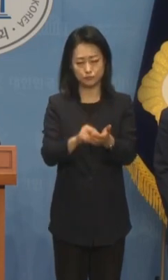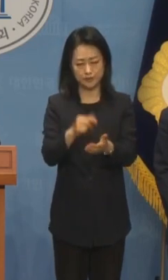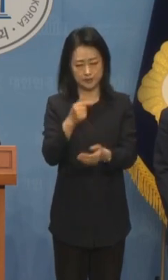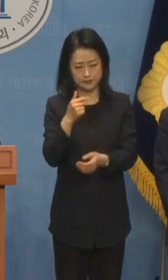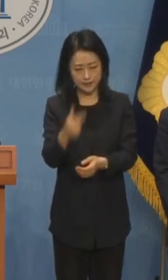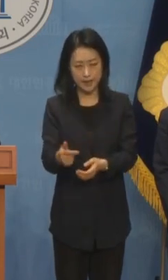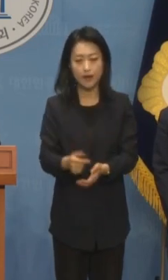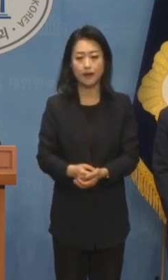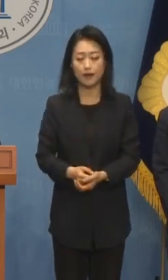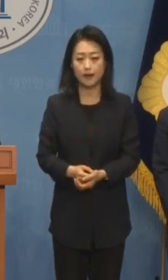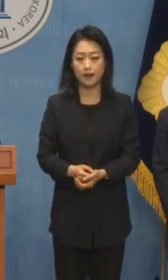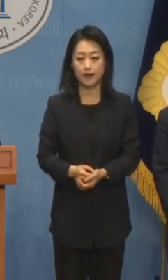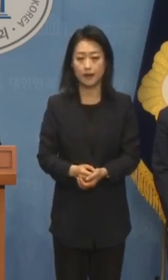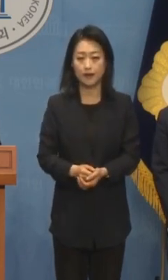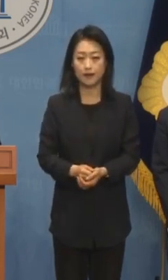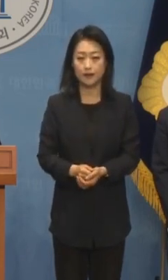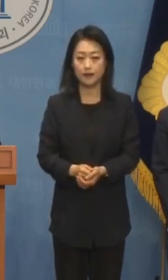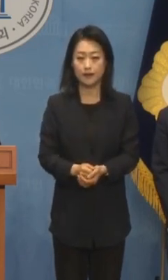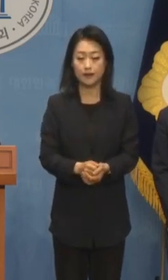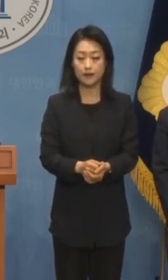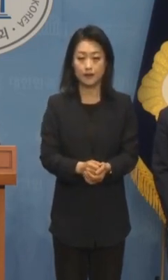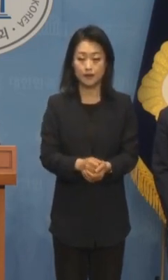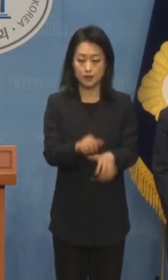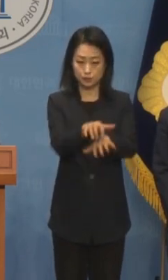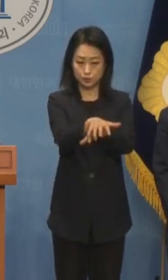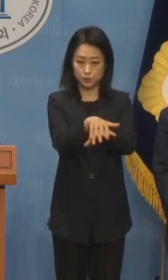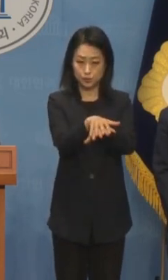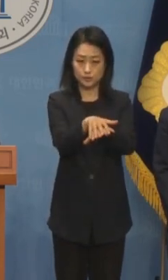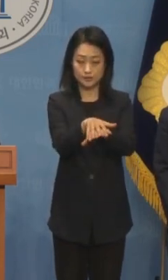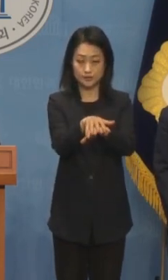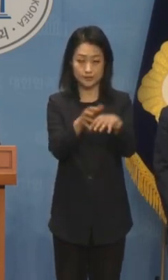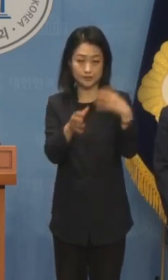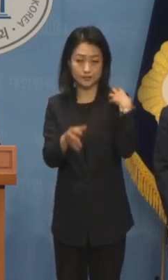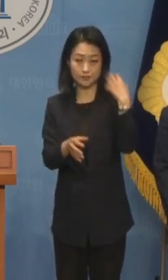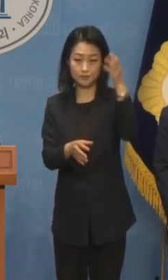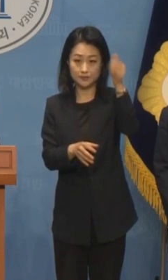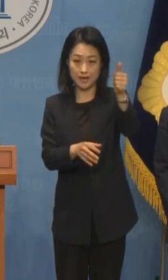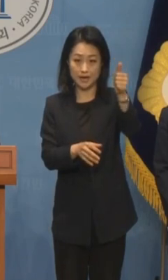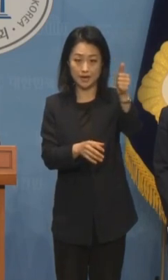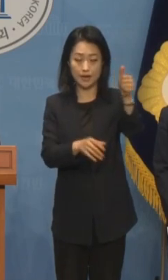나갔구나. 어떻게 검찰 조직의 책임을 맡고 있는 사람이